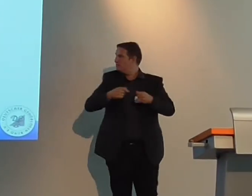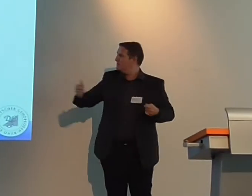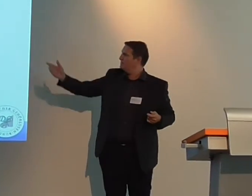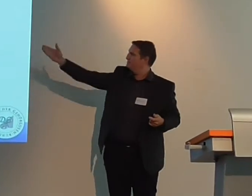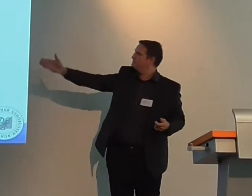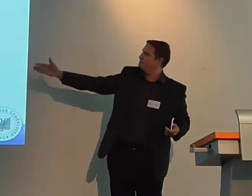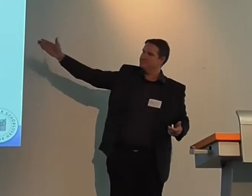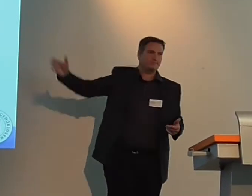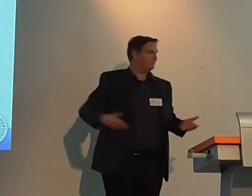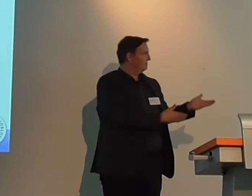Selbsthilfe und Fachverbände e.V.